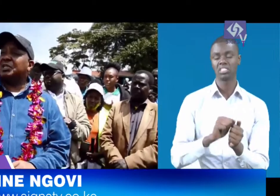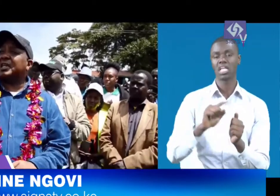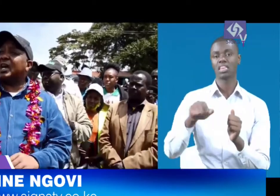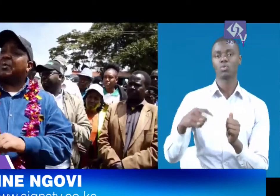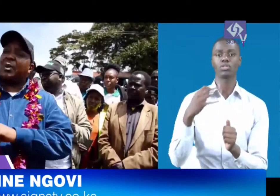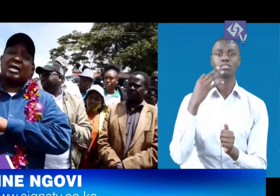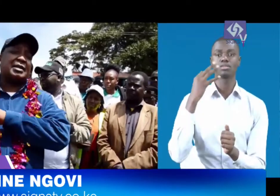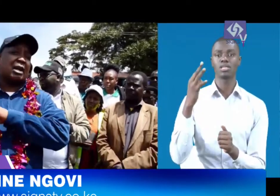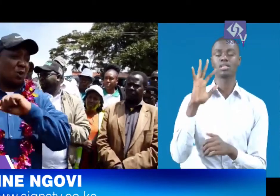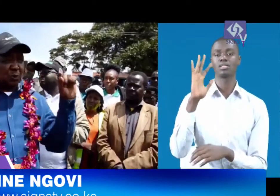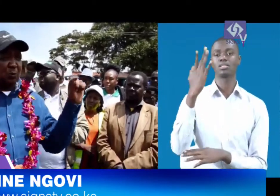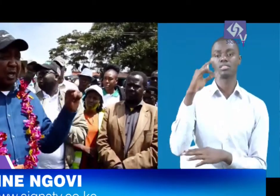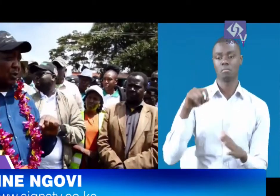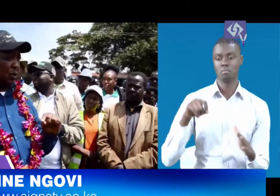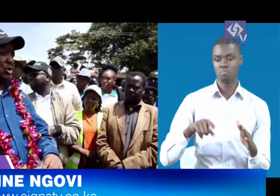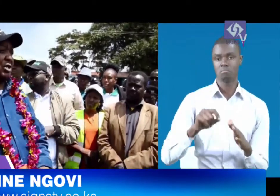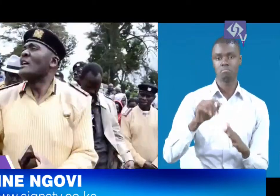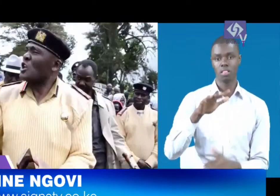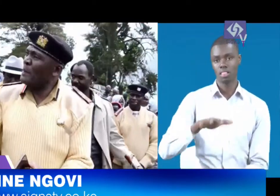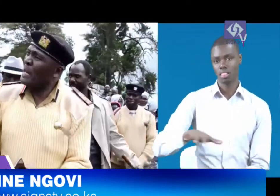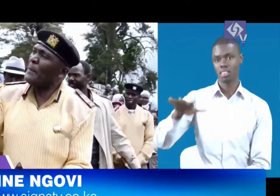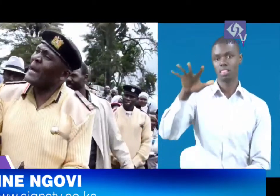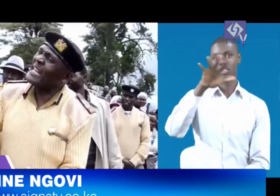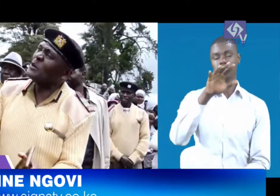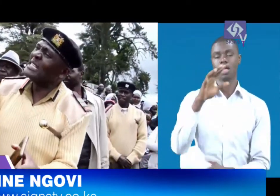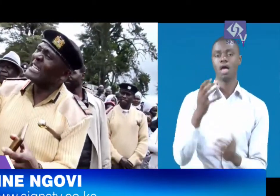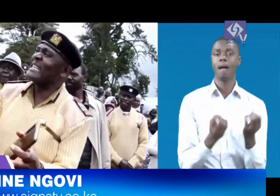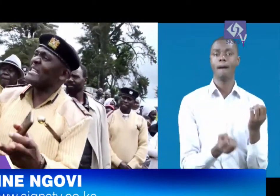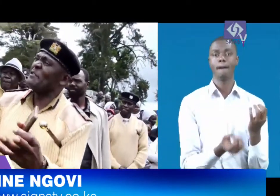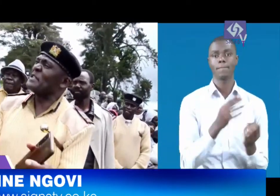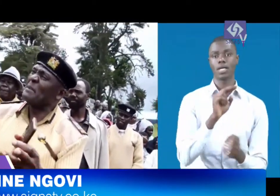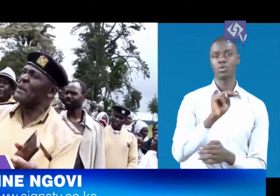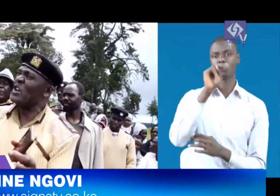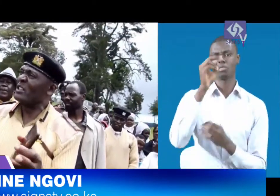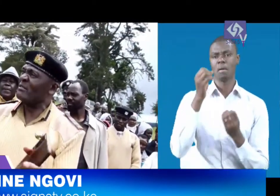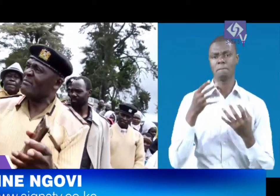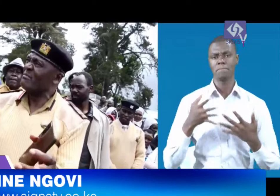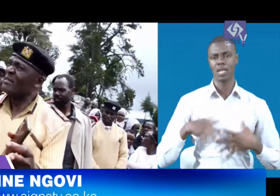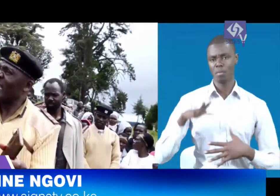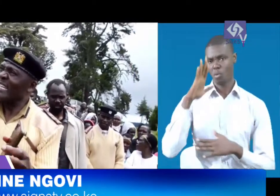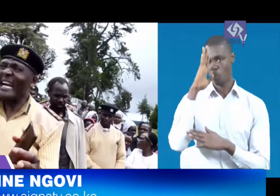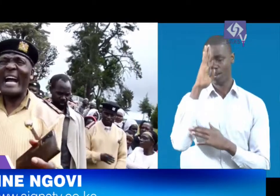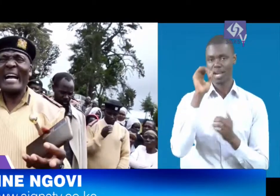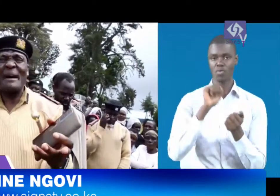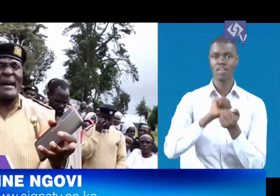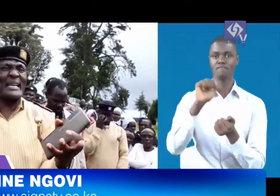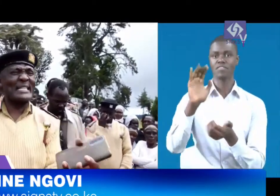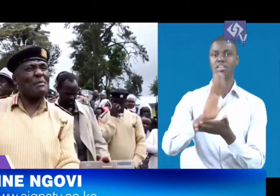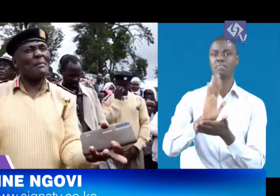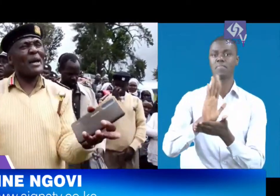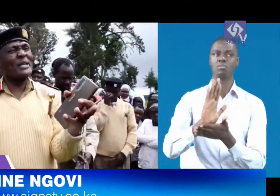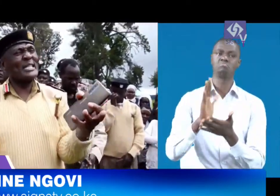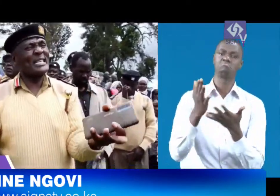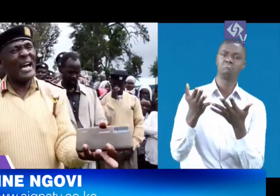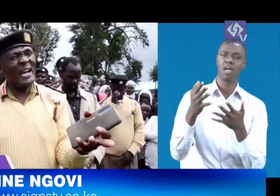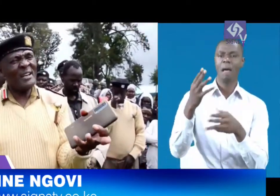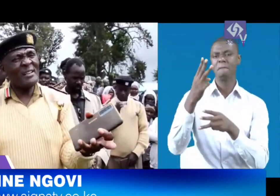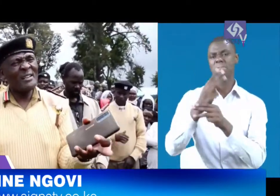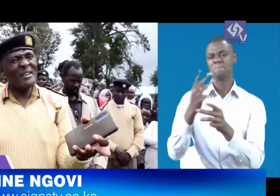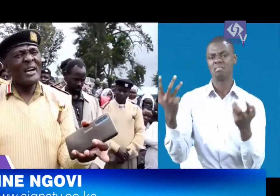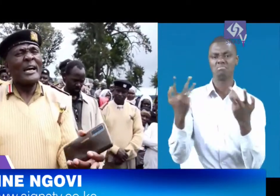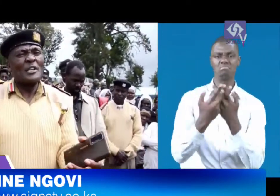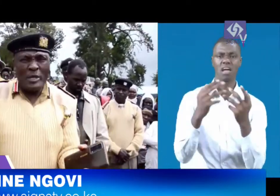10,300 trees are planted across Baringo North. So many people are doubting the 15 billion. Inakaa kama hesabu ambayo haiwezi